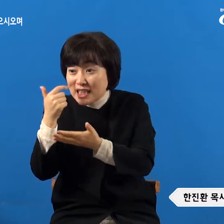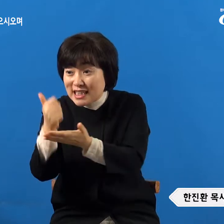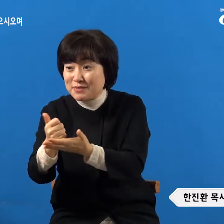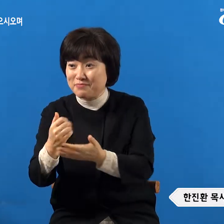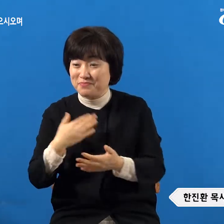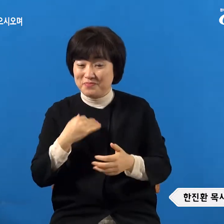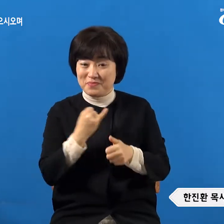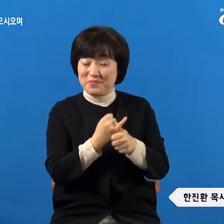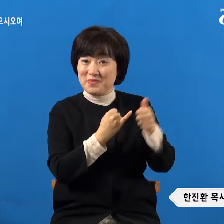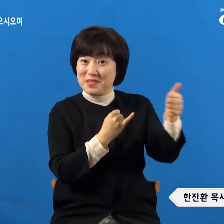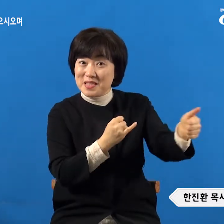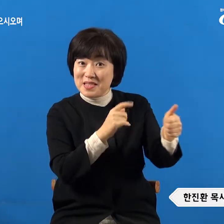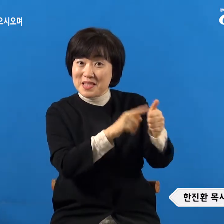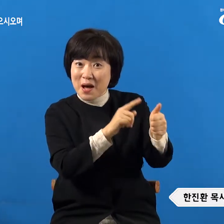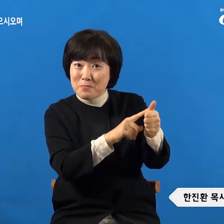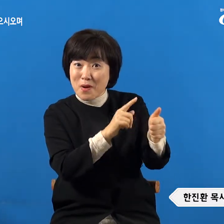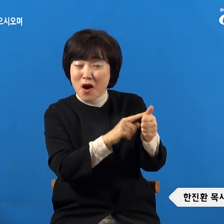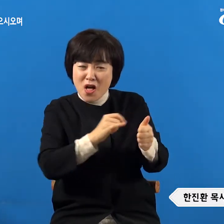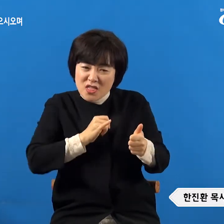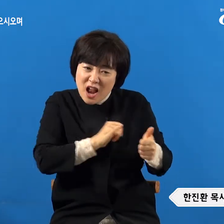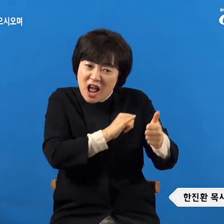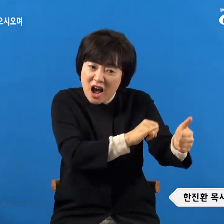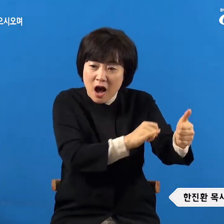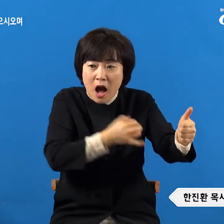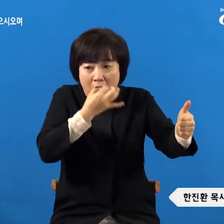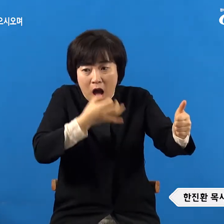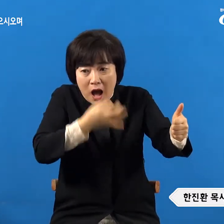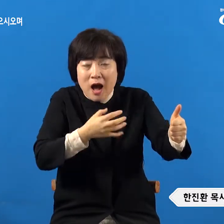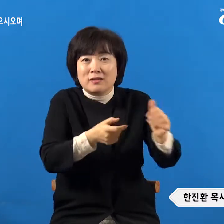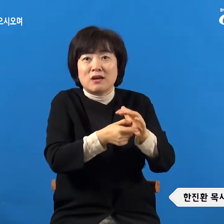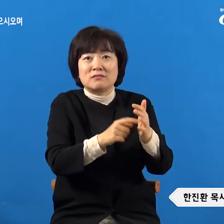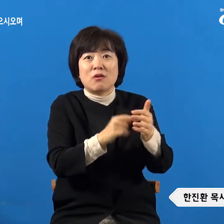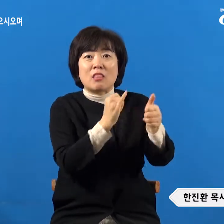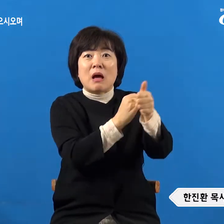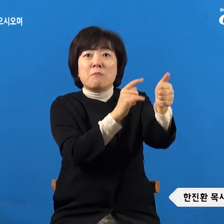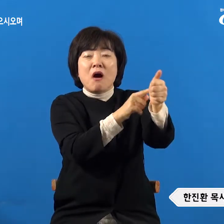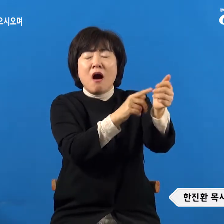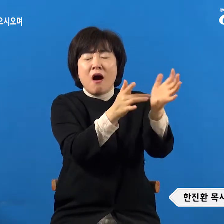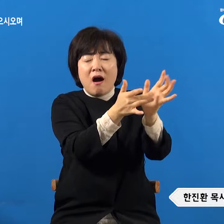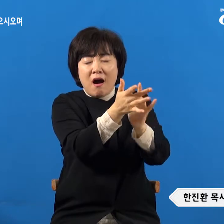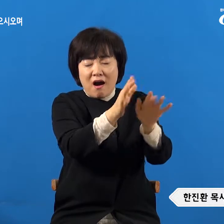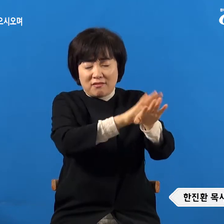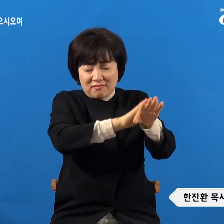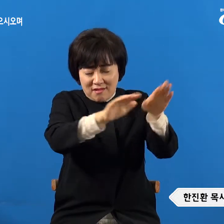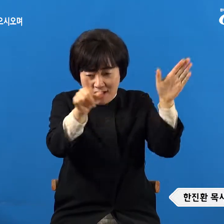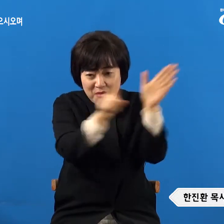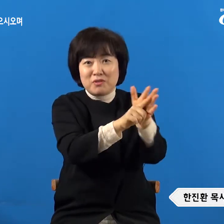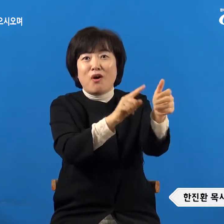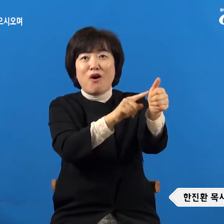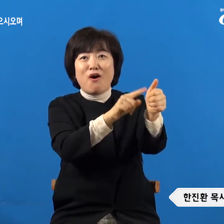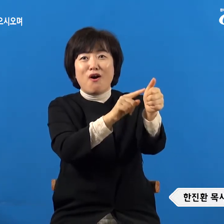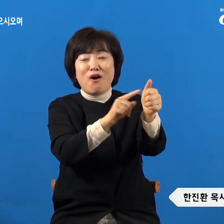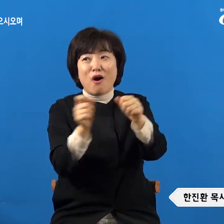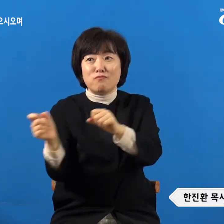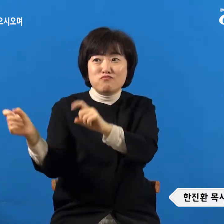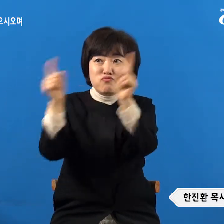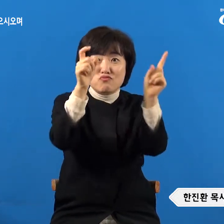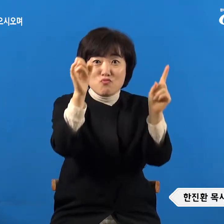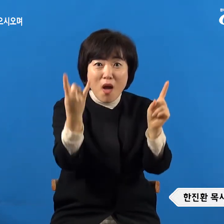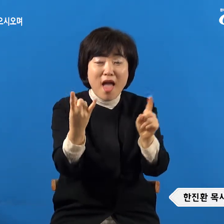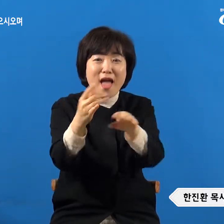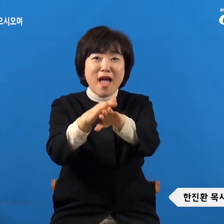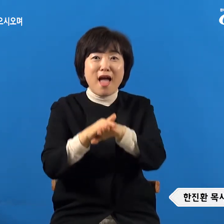우리 남편 따라가기에 숨이 차요. 얼마나 은혜를 사모하는지 모릅니다. 부흥에 있다고